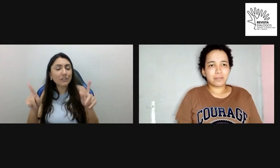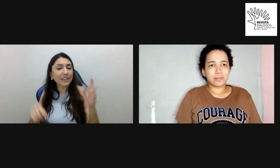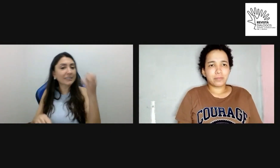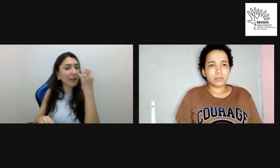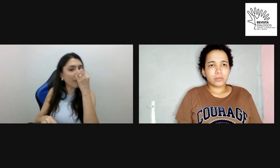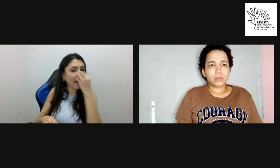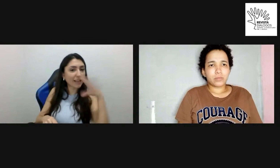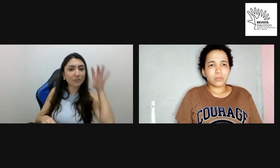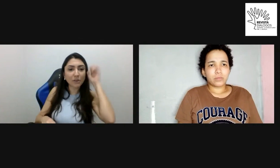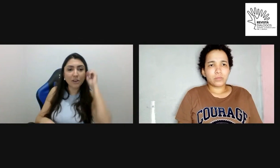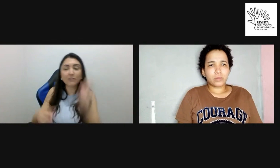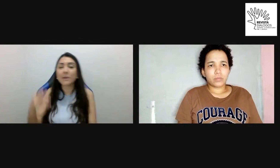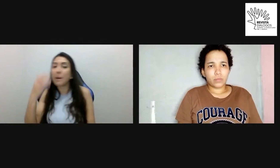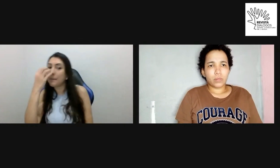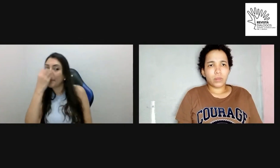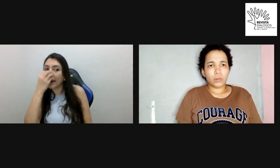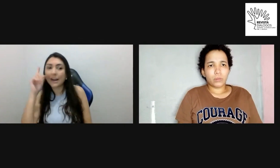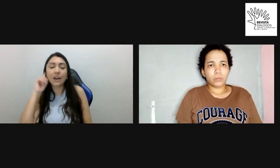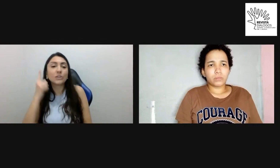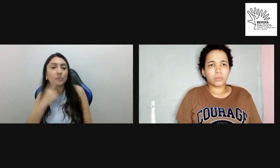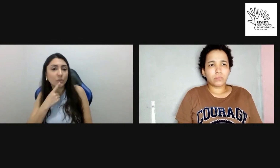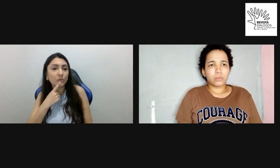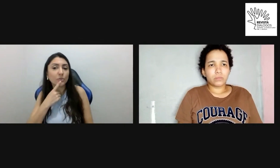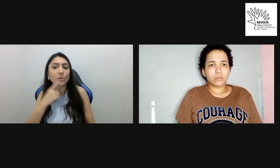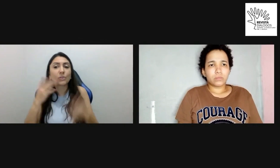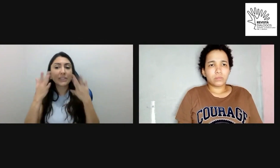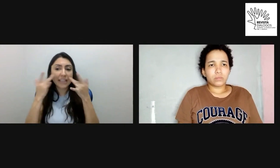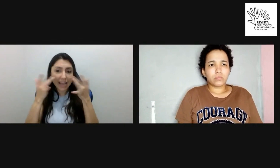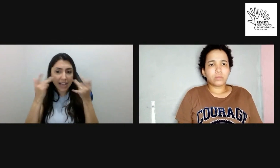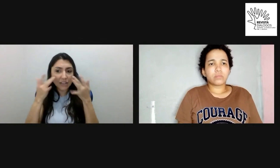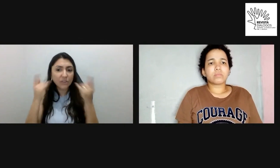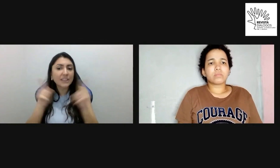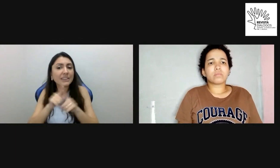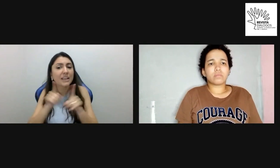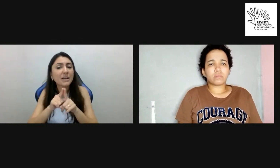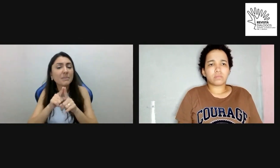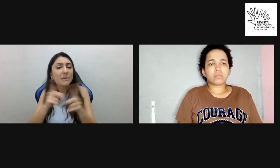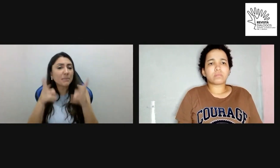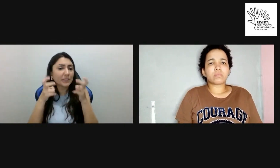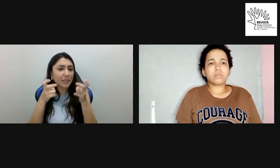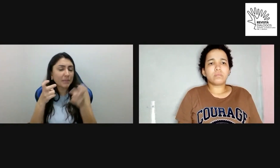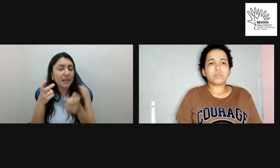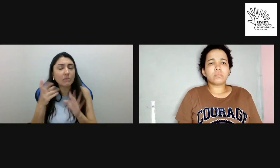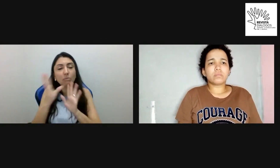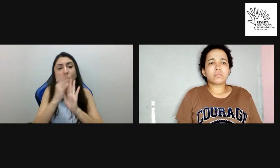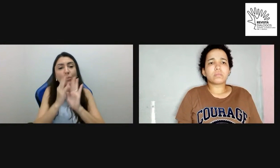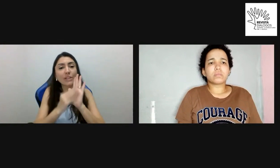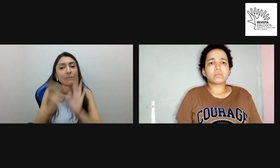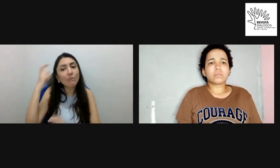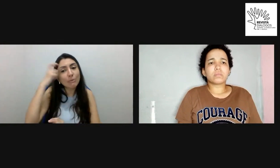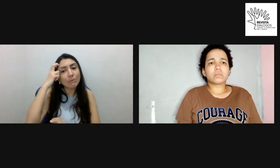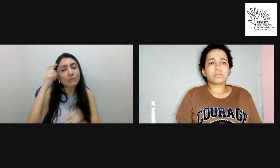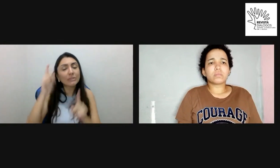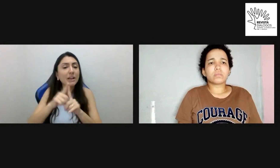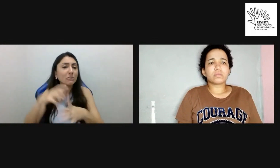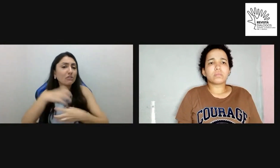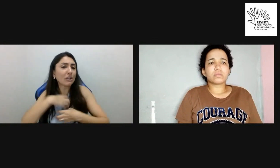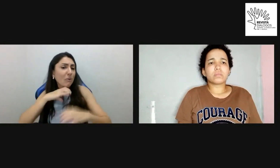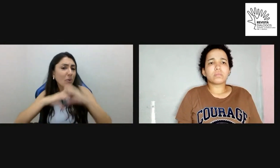Como você percebe as diferenças entre palhaços surdos e ouvintes no teatro? E também o conteúdo cultural presente?